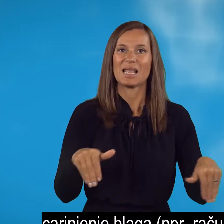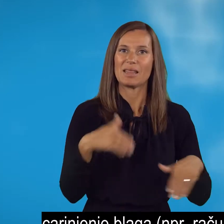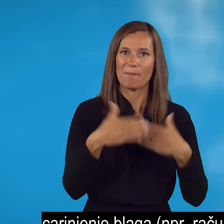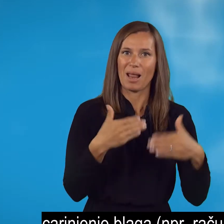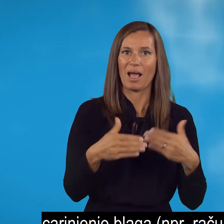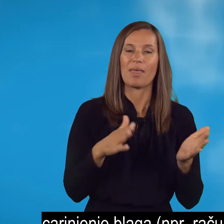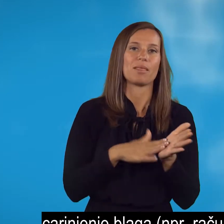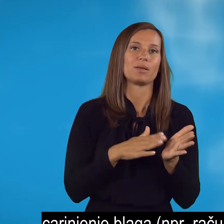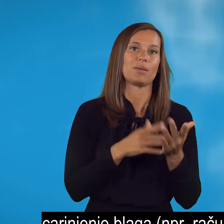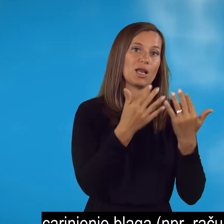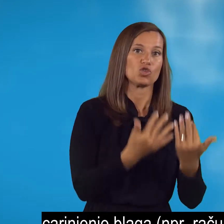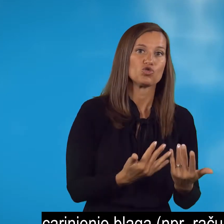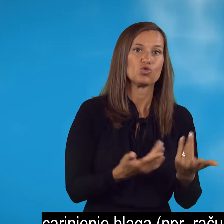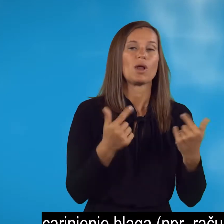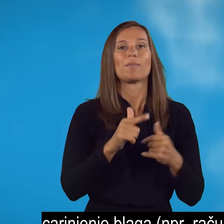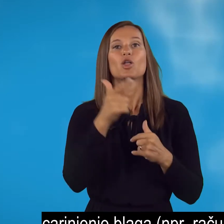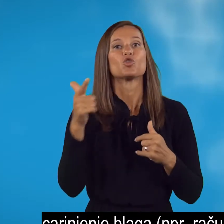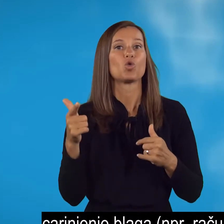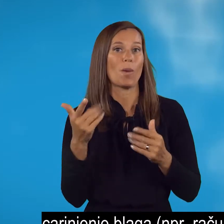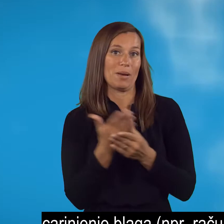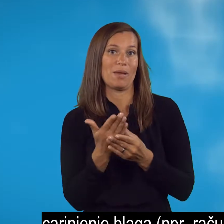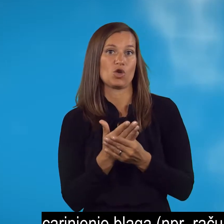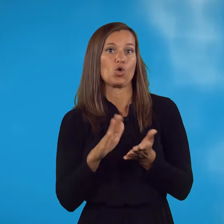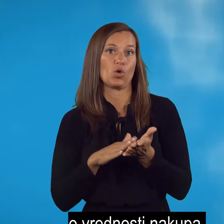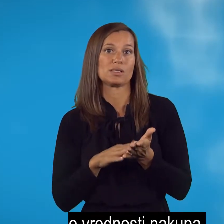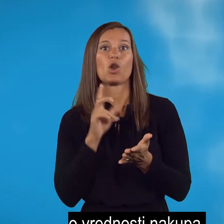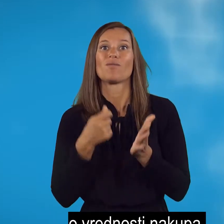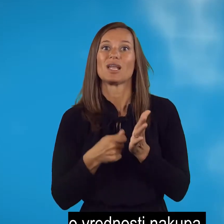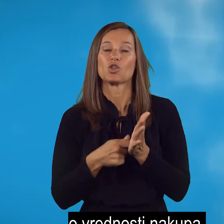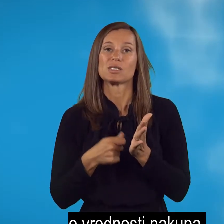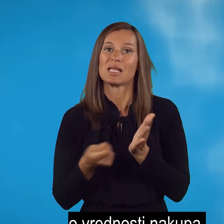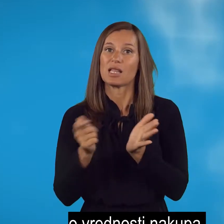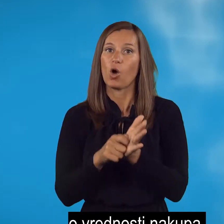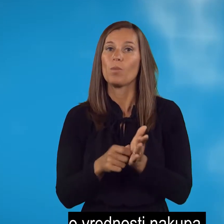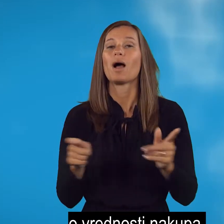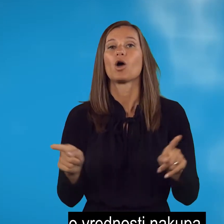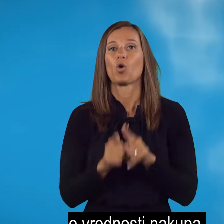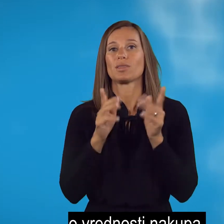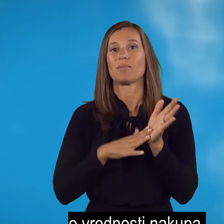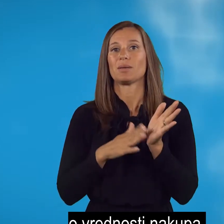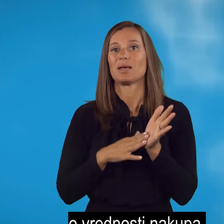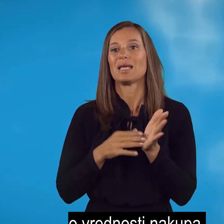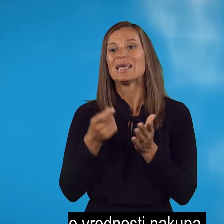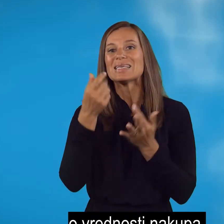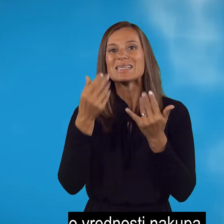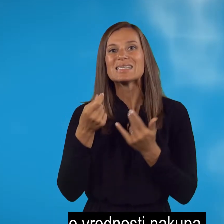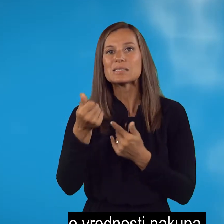na primer račun ali drugo primerno dokazilo o vrednosti nakupa, kot na primer izpis dražbe.